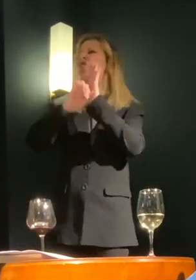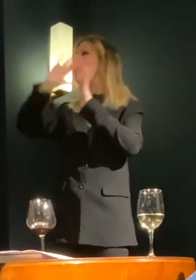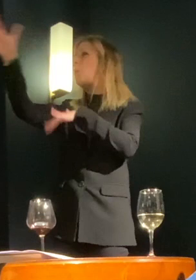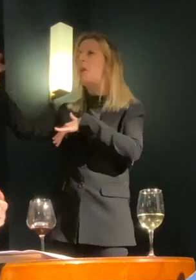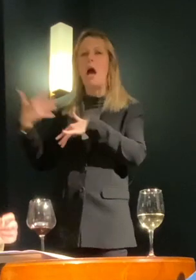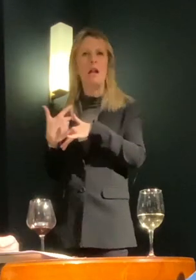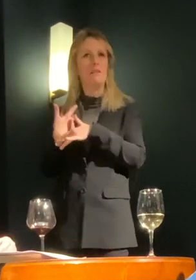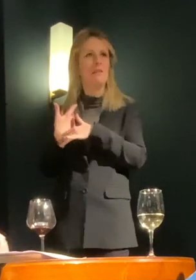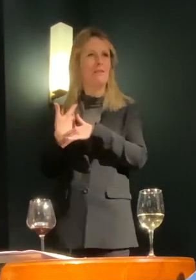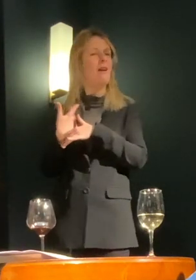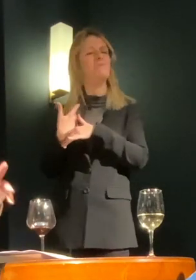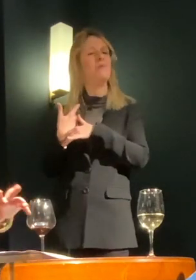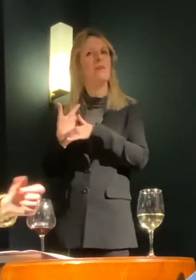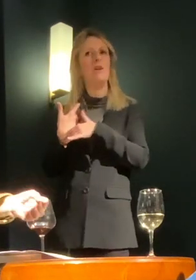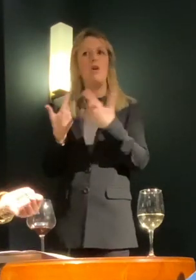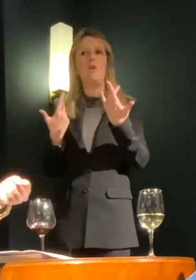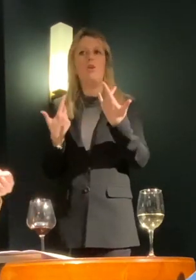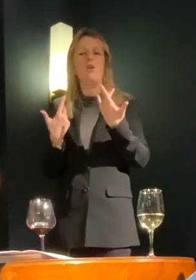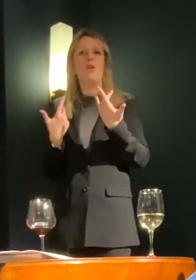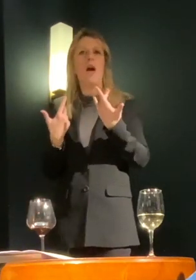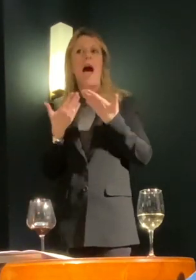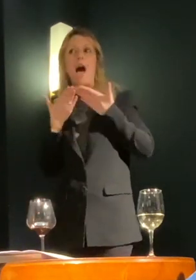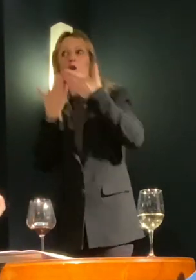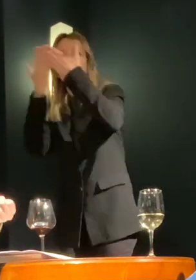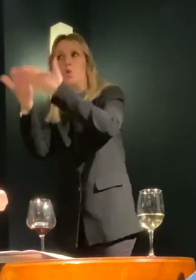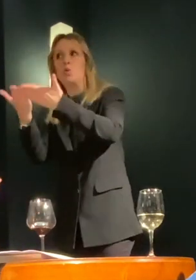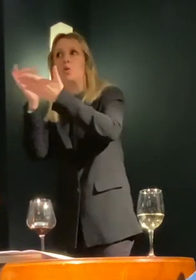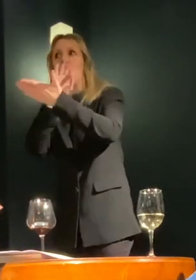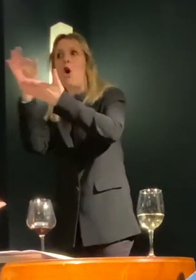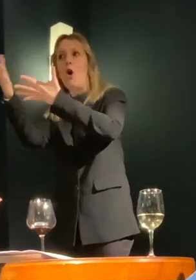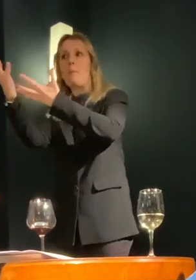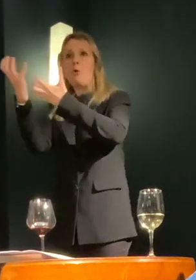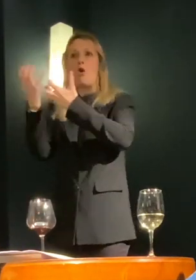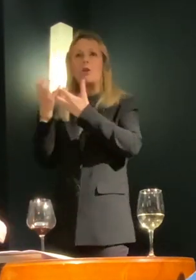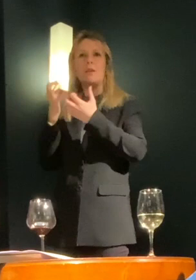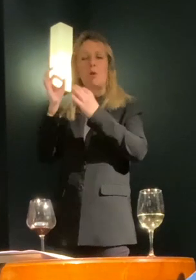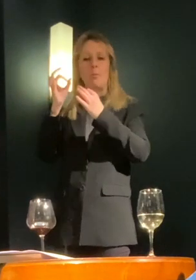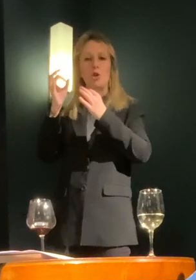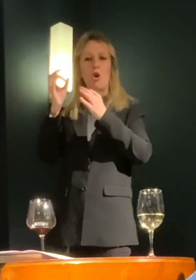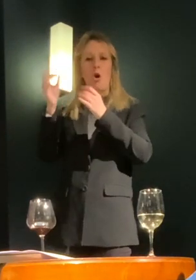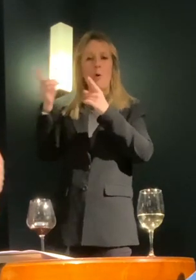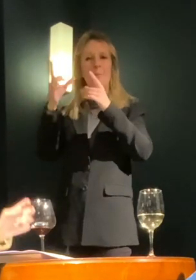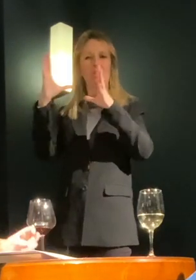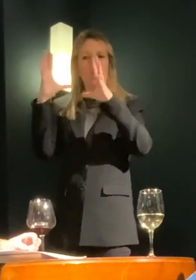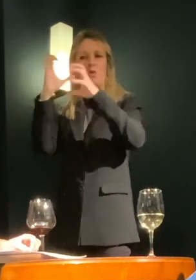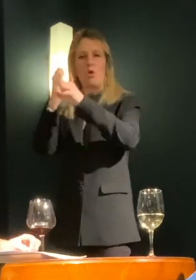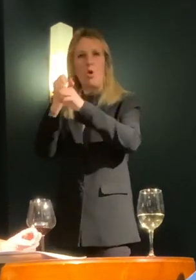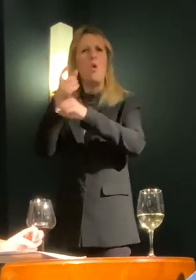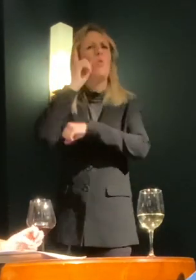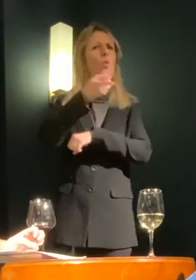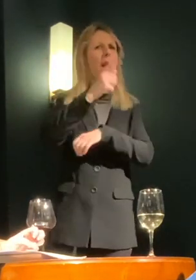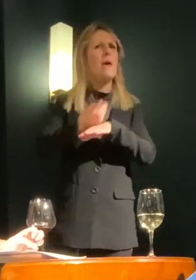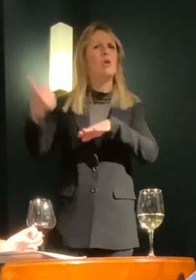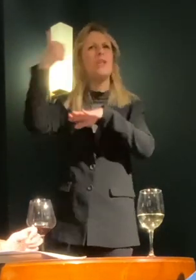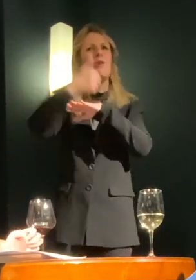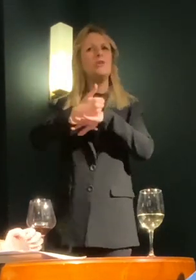dal lato oscuro, aiutarlo o portarlo, no, nel lato oscuro appunto delle cose, quale sarebbe un protagonista di un libro che vedresti